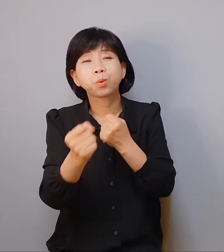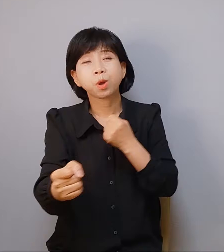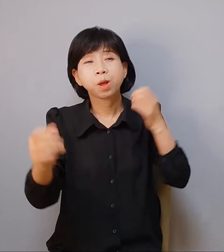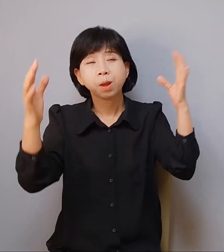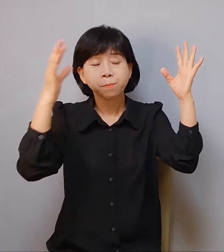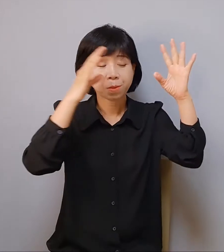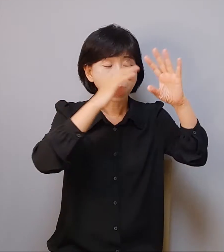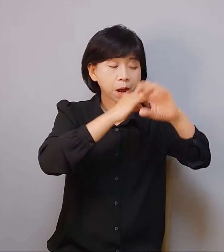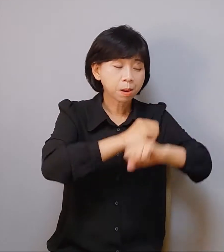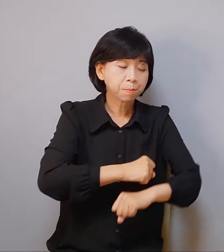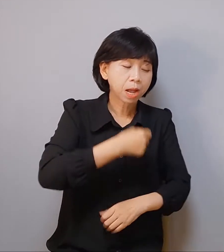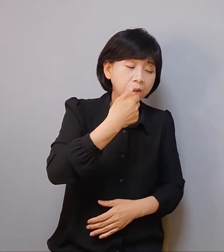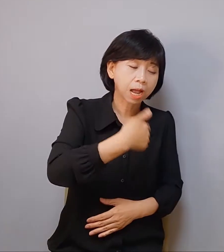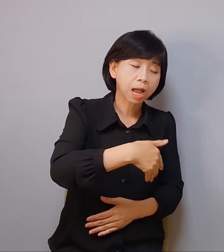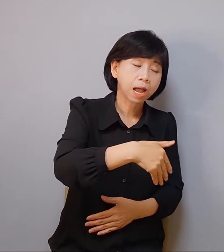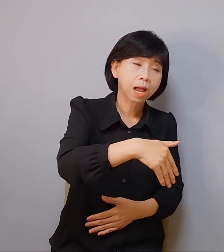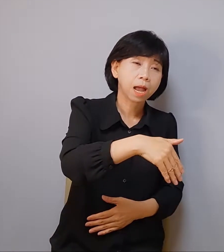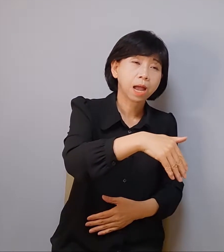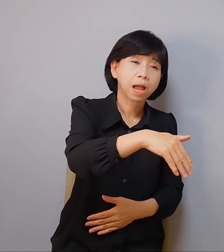갈지라도